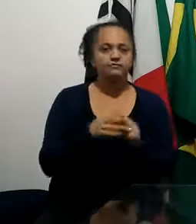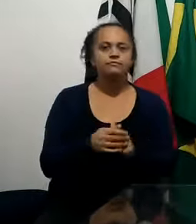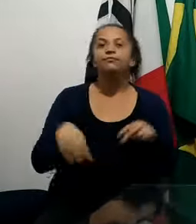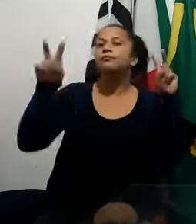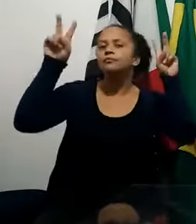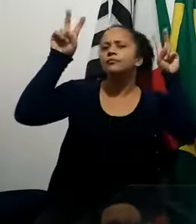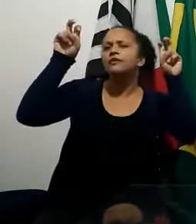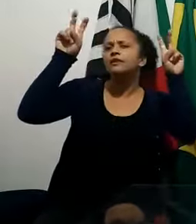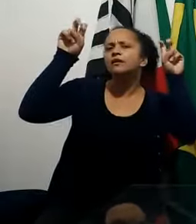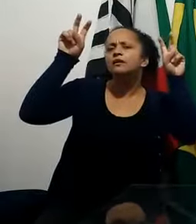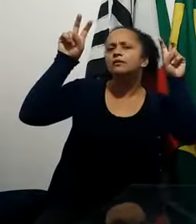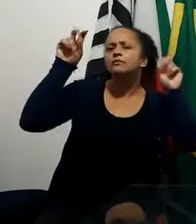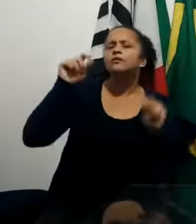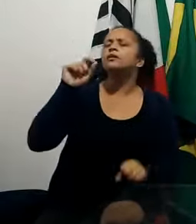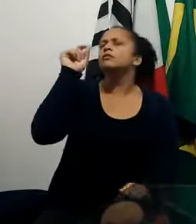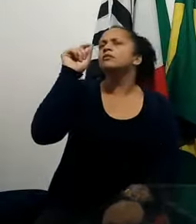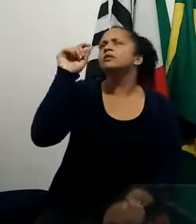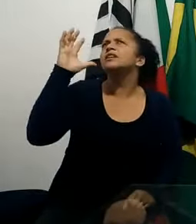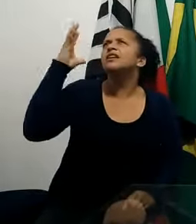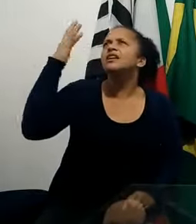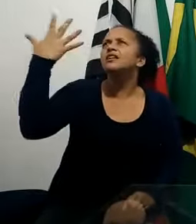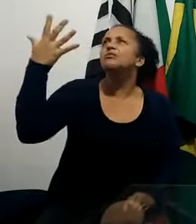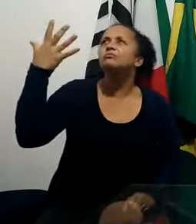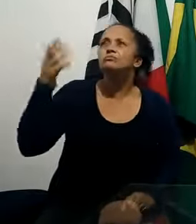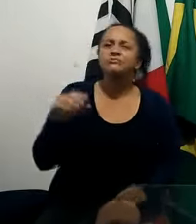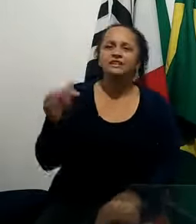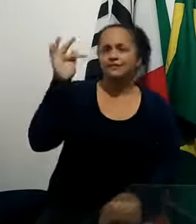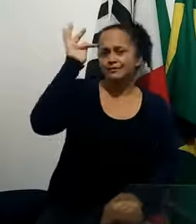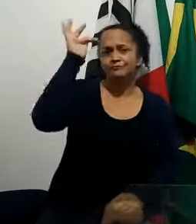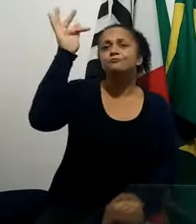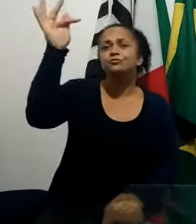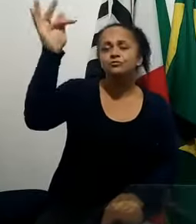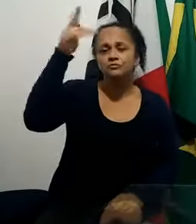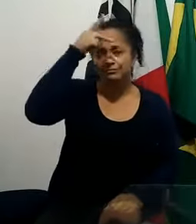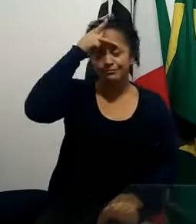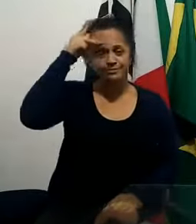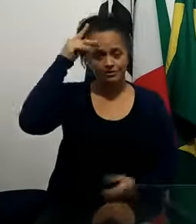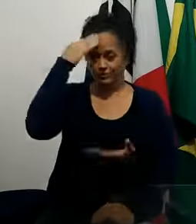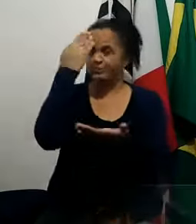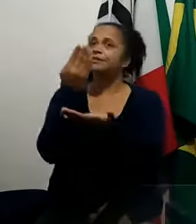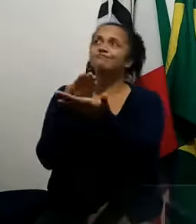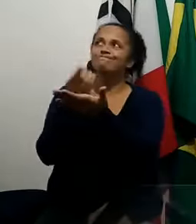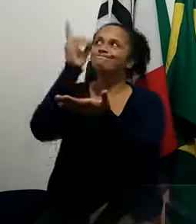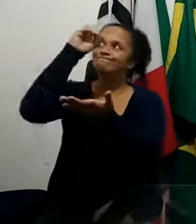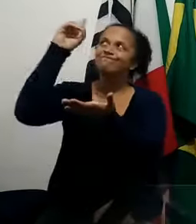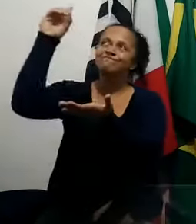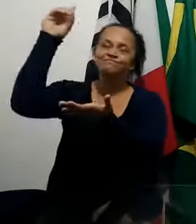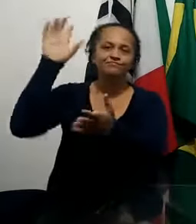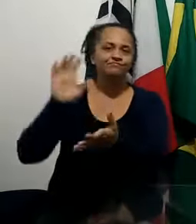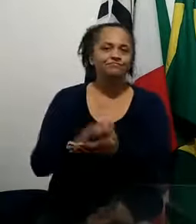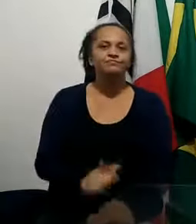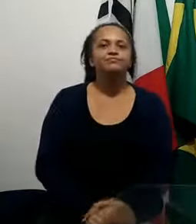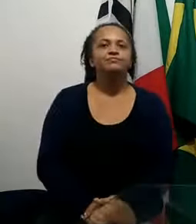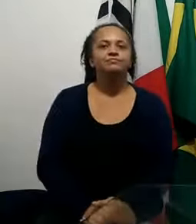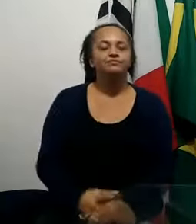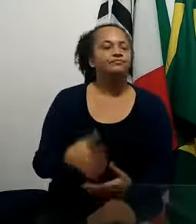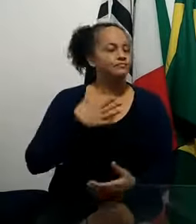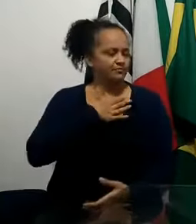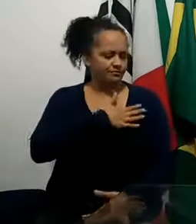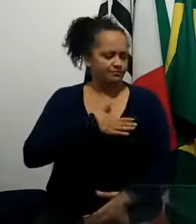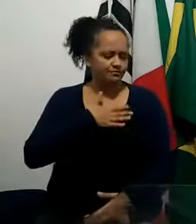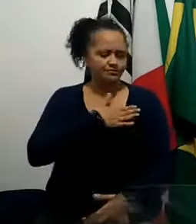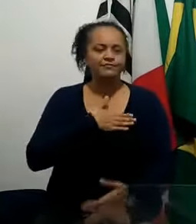é escatologia, o futuro da Igreja de Cristo. E eu gostaria primeiro de fazer